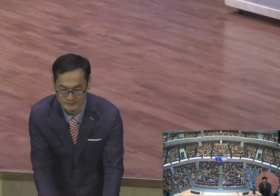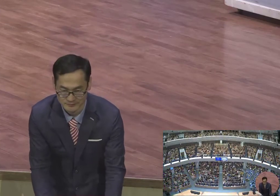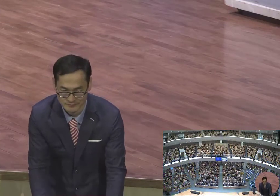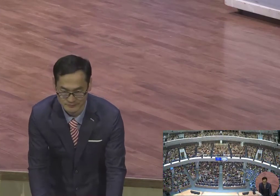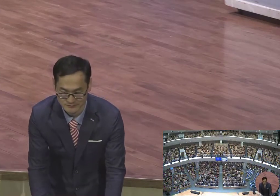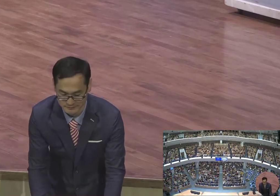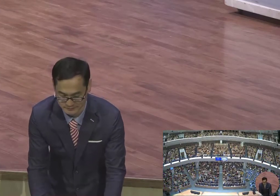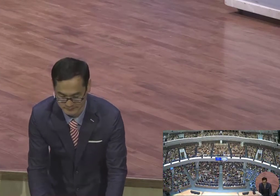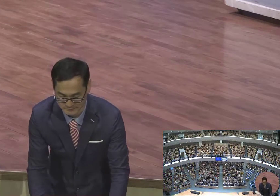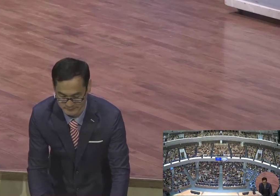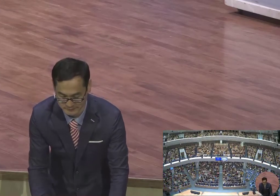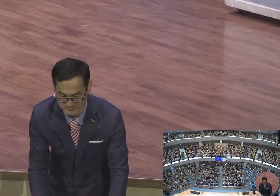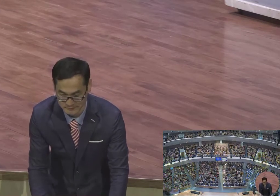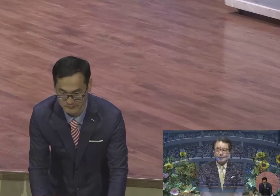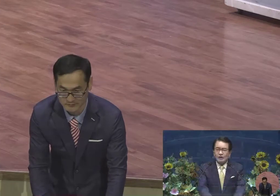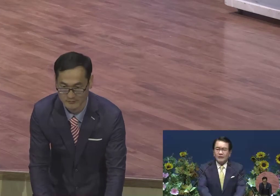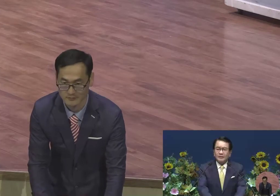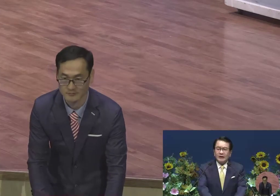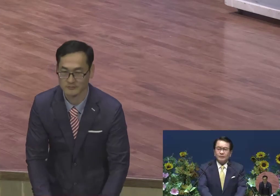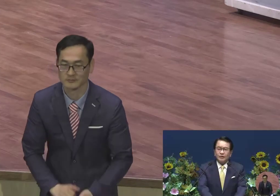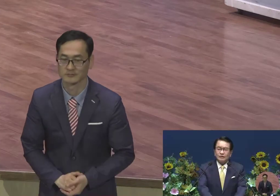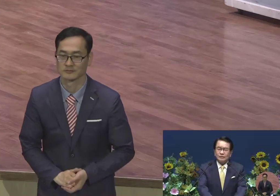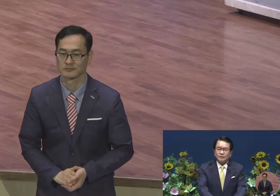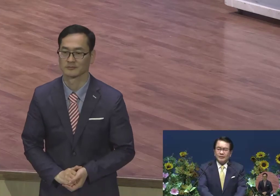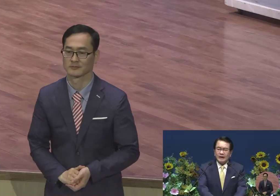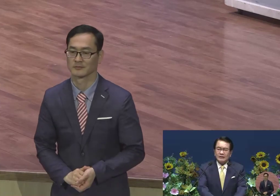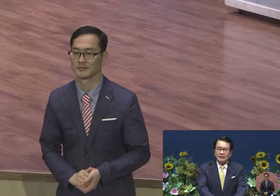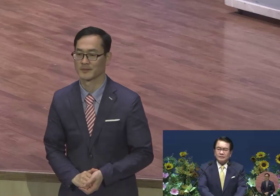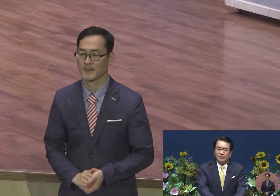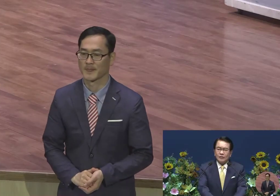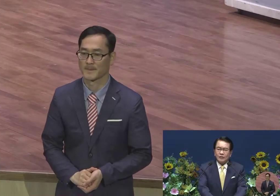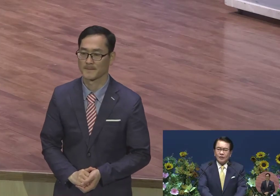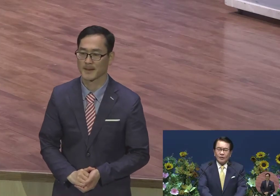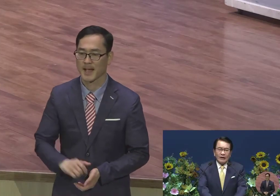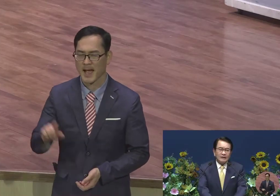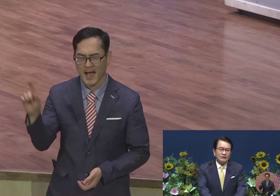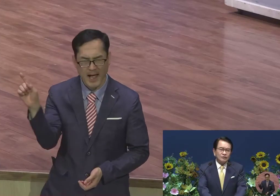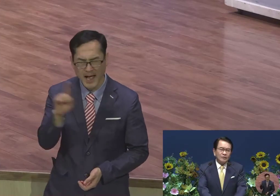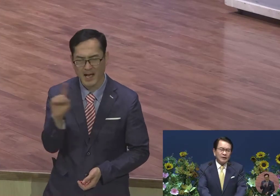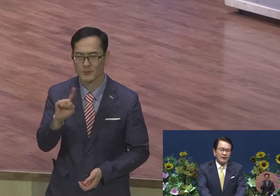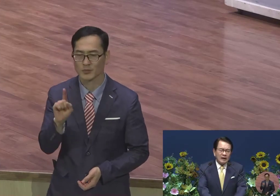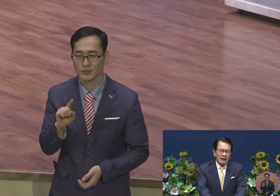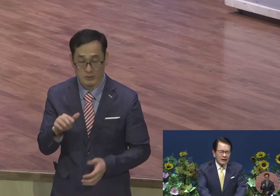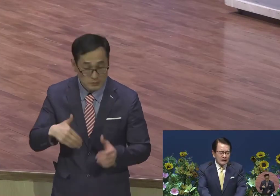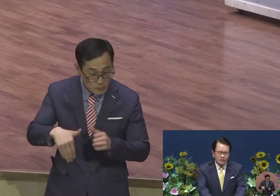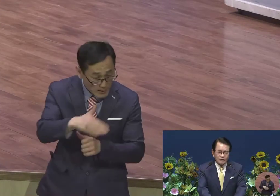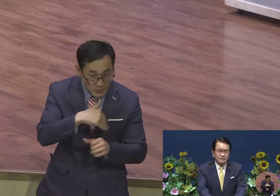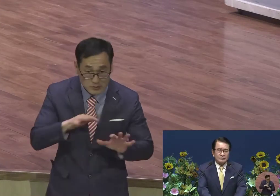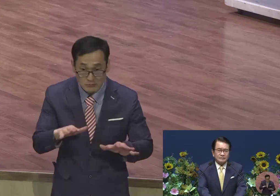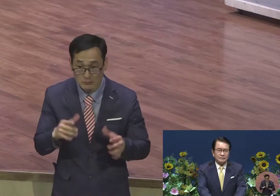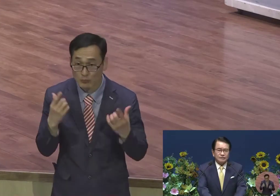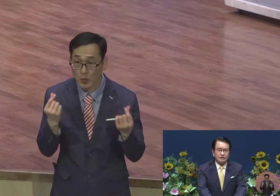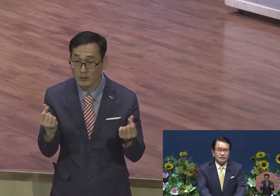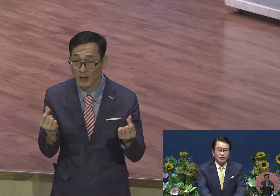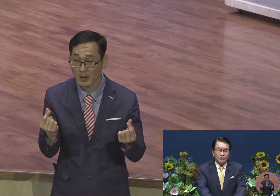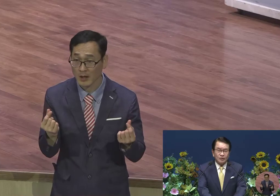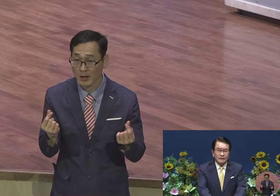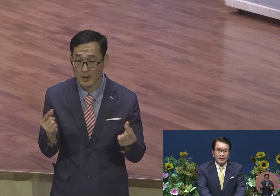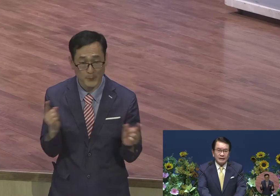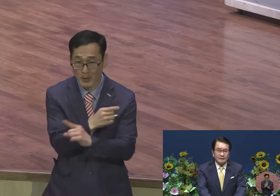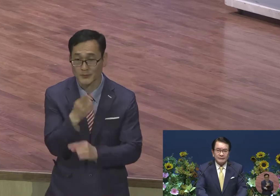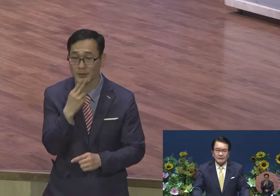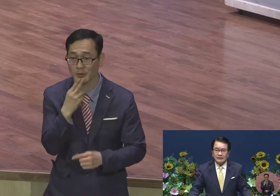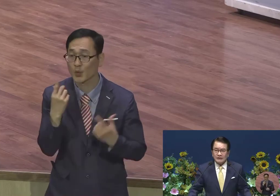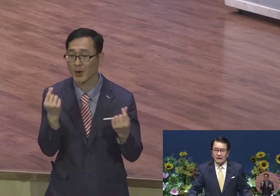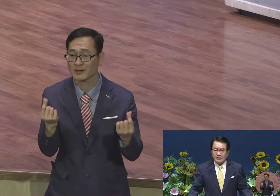축하합니다 아무것도 눈에 변한 거 없고 환경적으로 변한 거 하나도 없어요 육신적으로